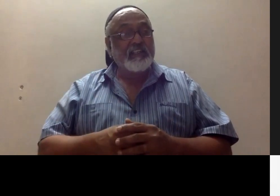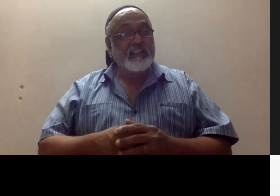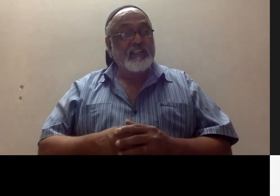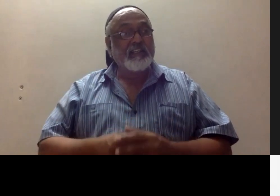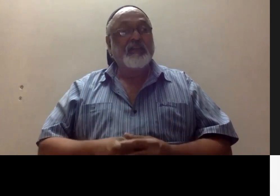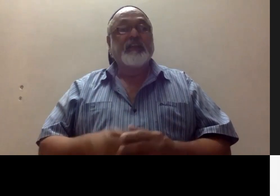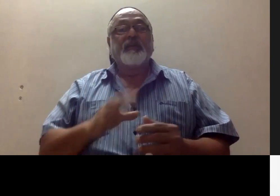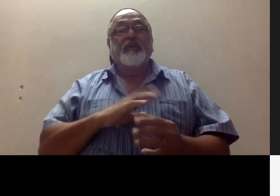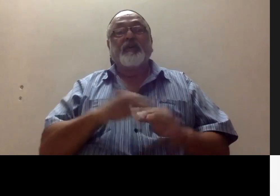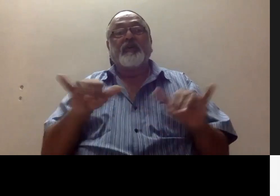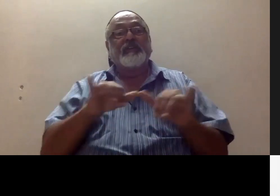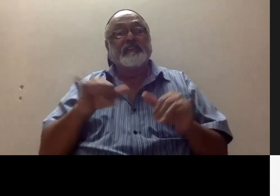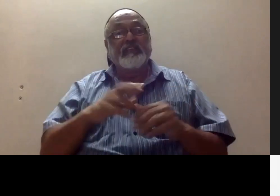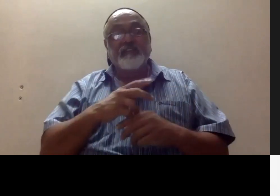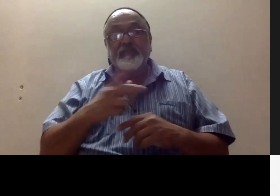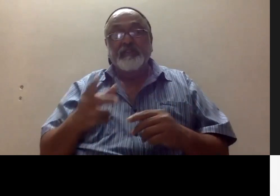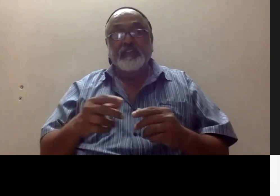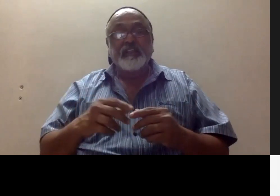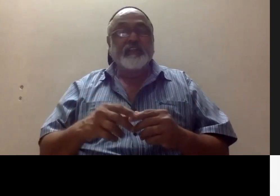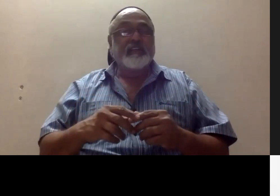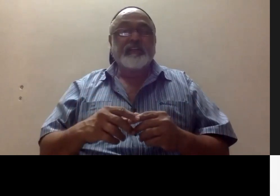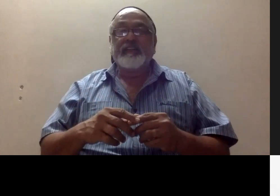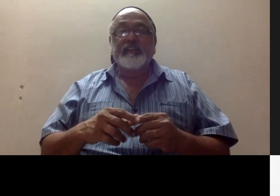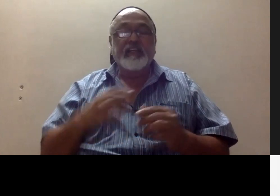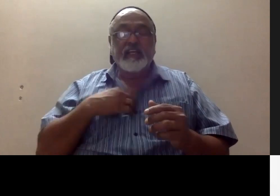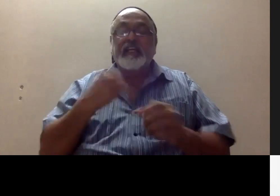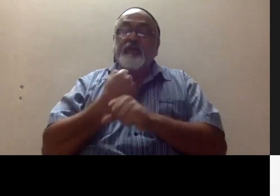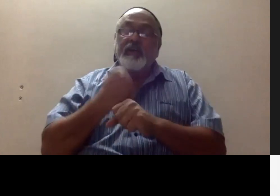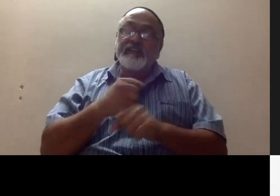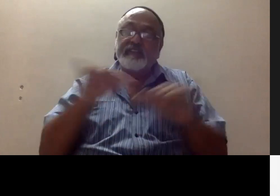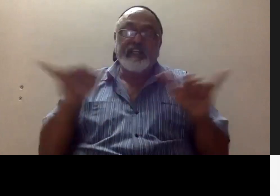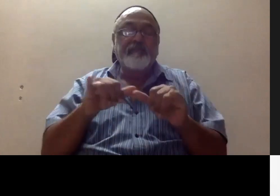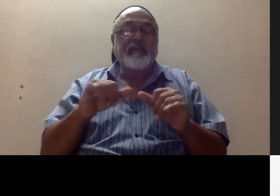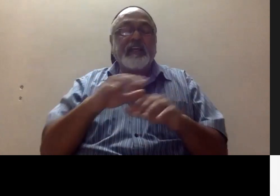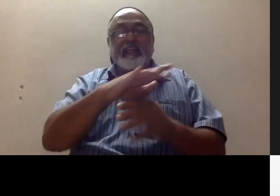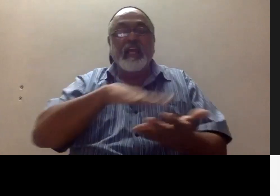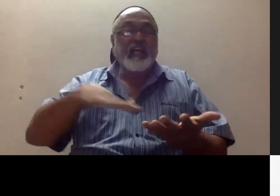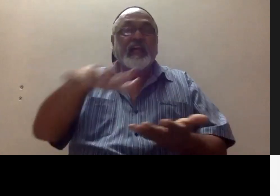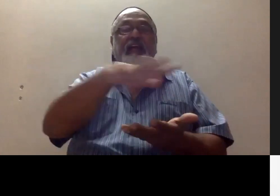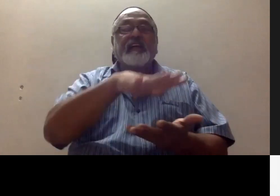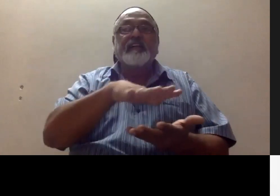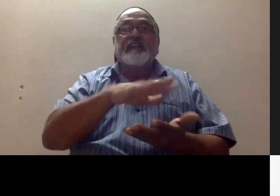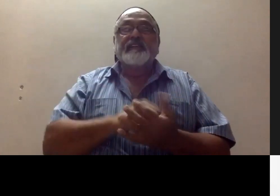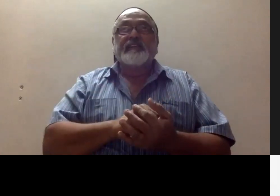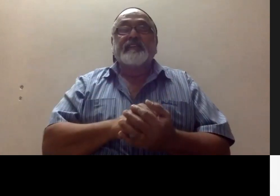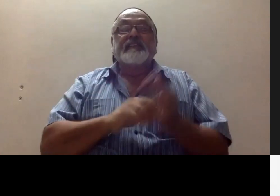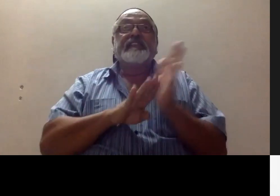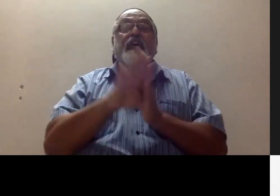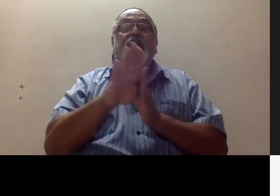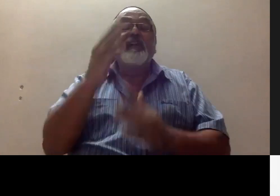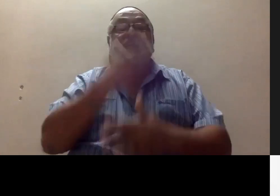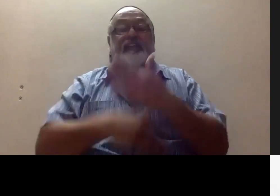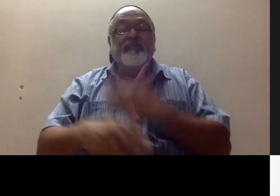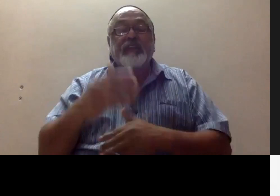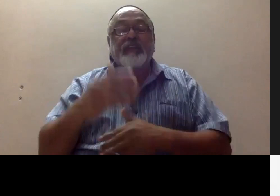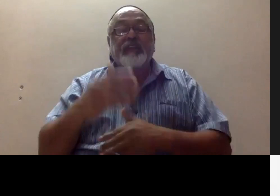कहीं ना कहीं ये चीज सोच रहा था। मैं इसी फील्ड में काम करता हूँ और खास करके डेवलपमेंटल डिसेबिलिटीज को लेके मैं